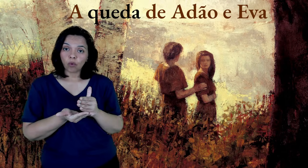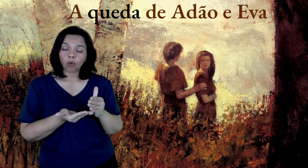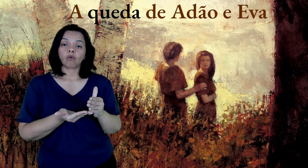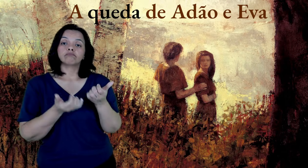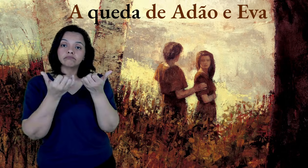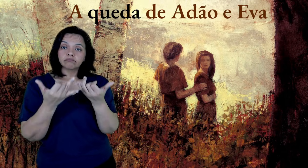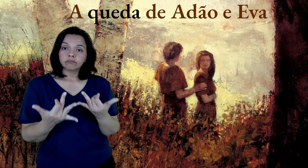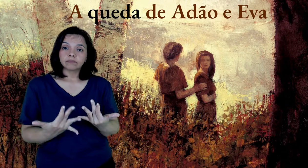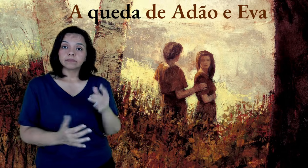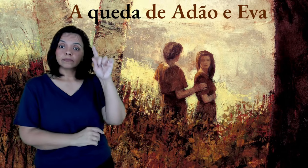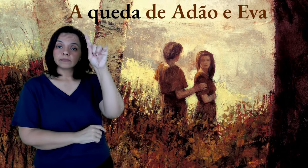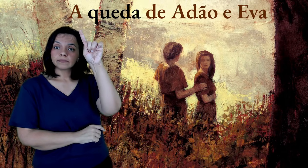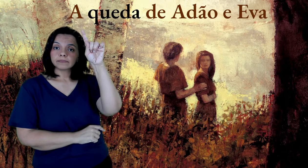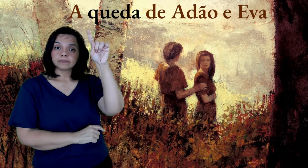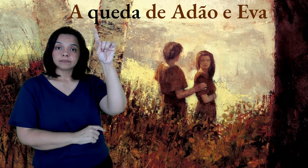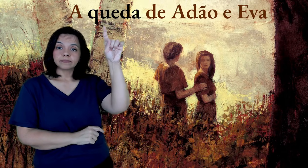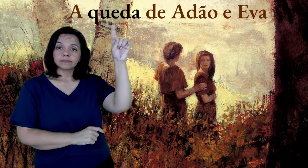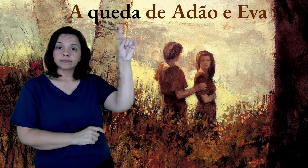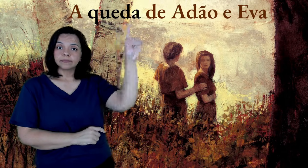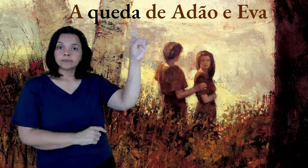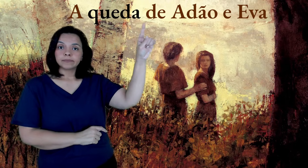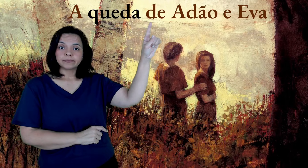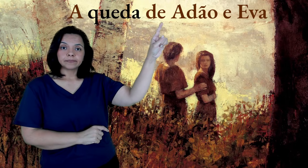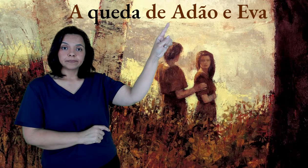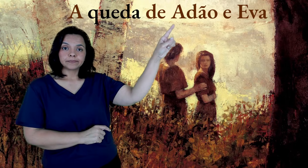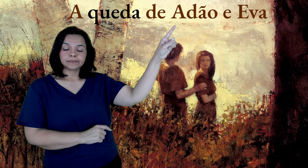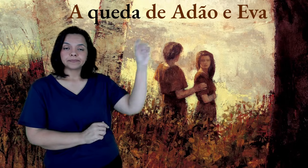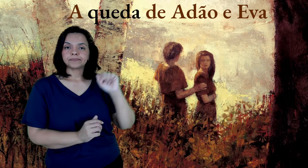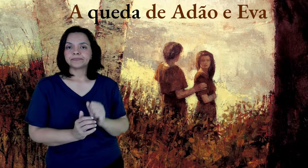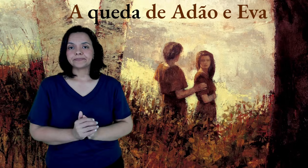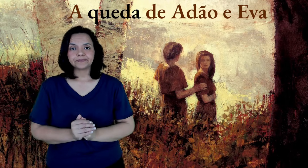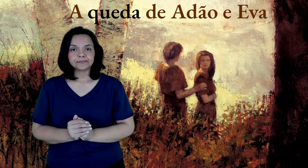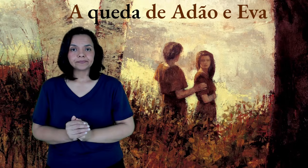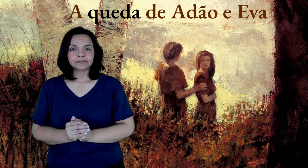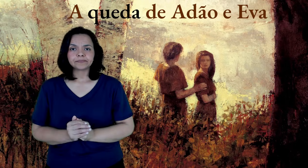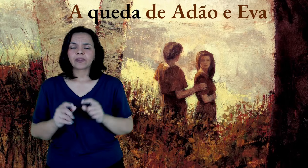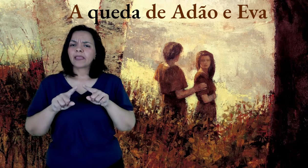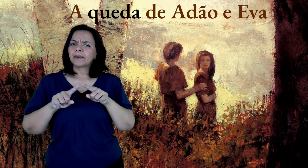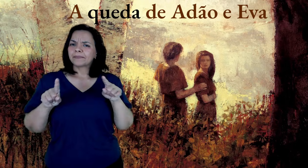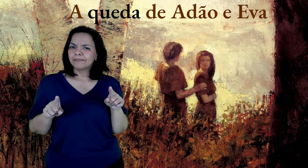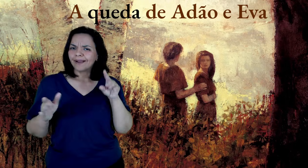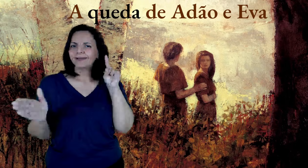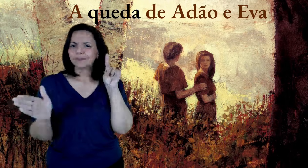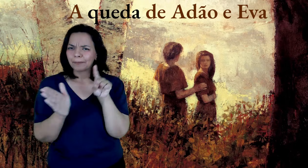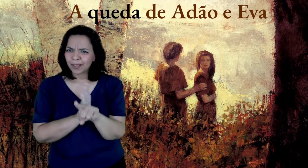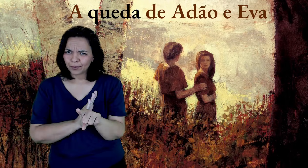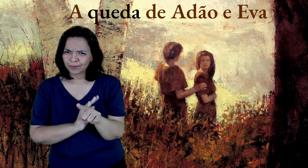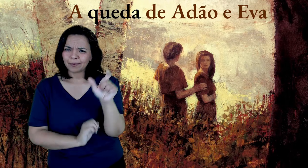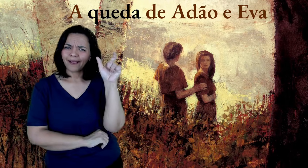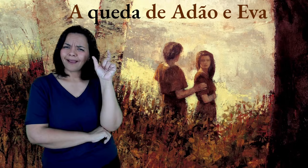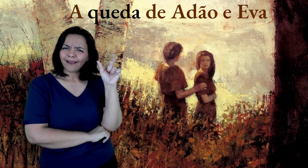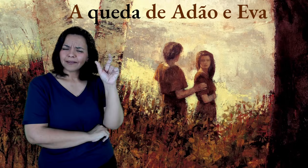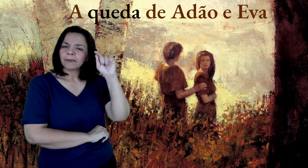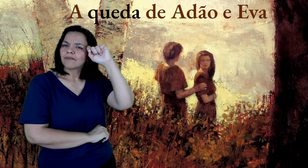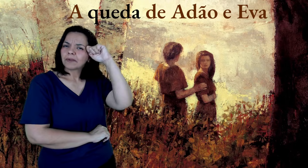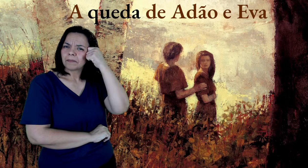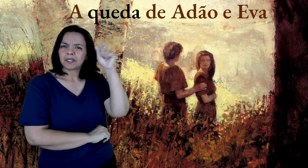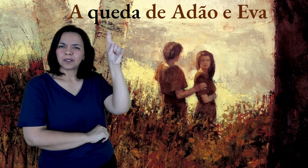Mas agora nós vamos detalhar um pouco mais. Vamos falar sobre a queda de Adão e Eva. Mas eu tenho uma pergunta para vocês.